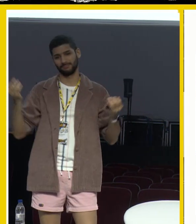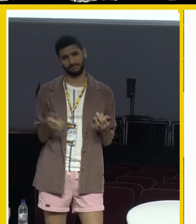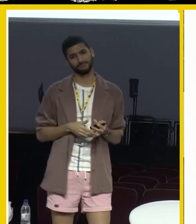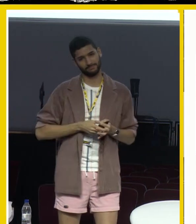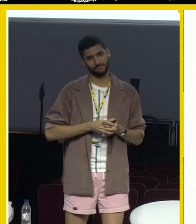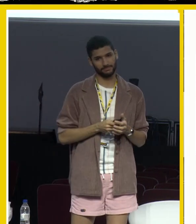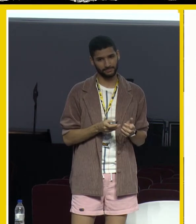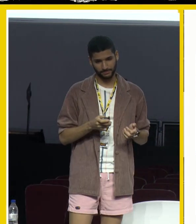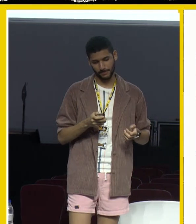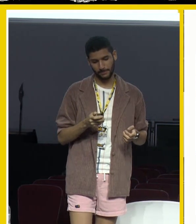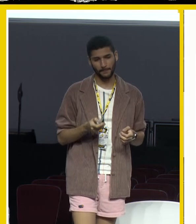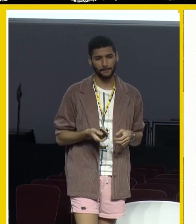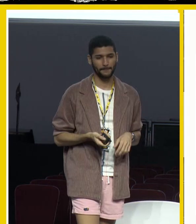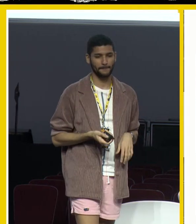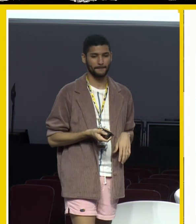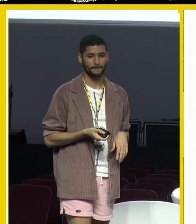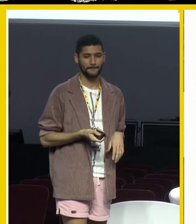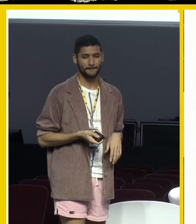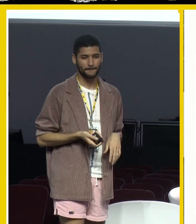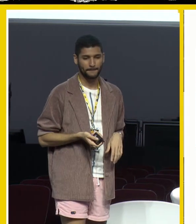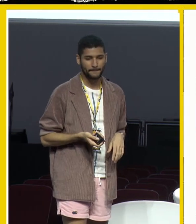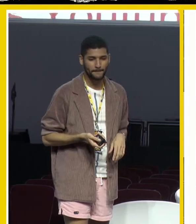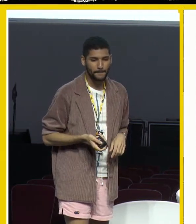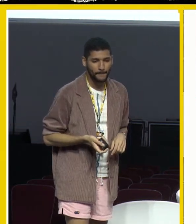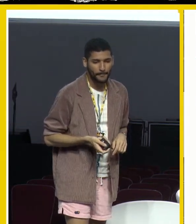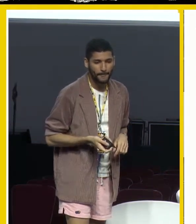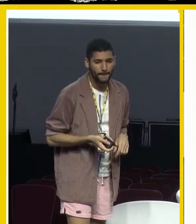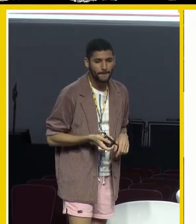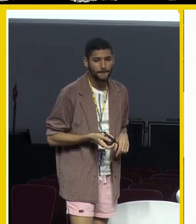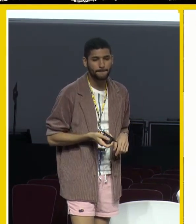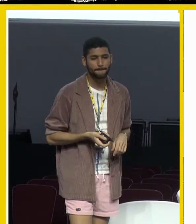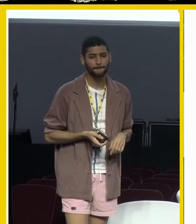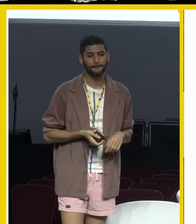por isso que eu gravar os vídeos no canal para divulgar esses assuntos